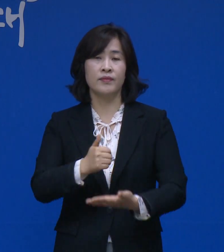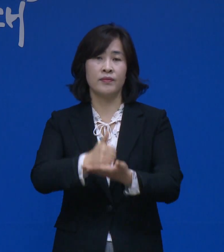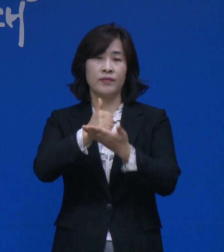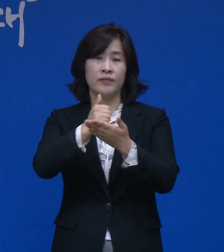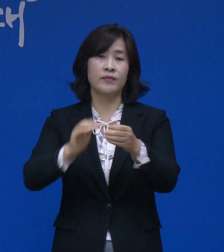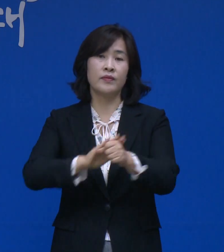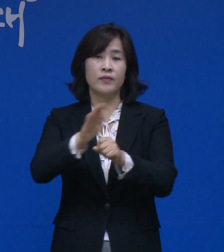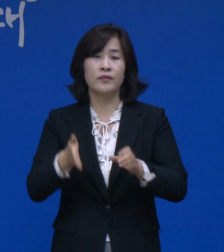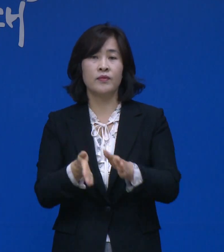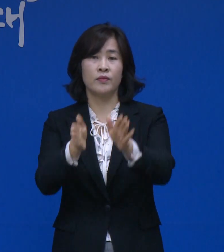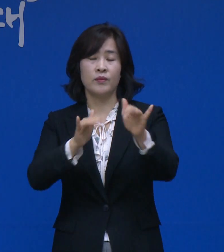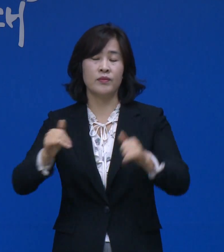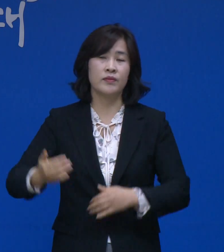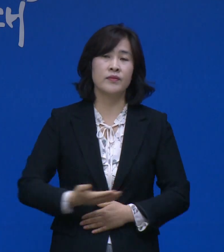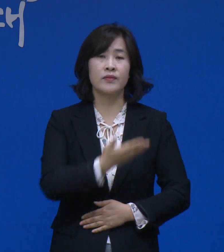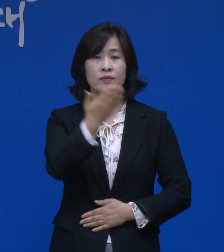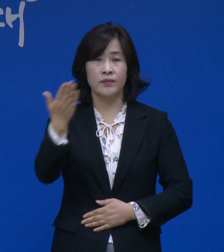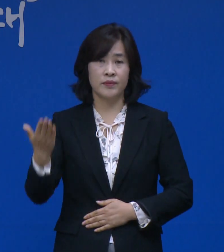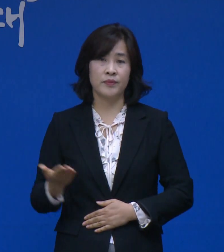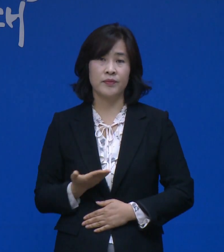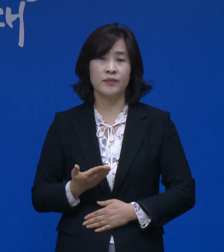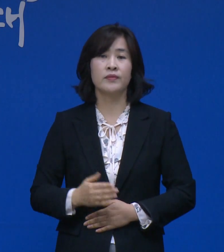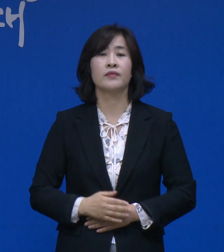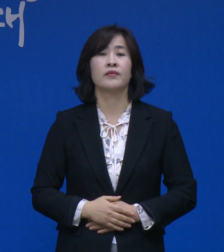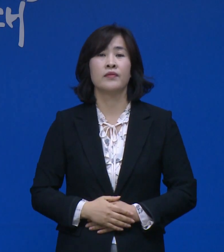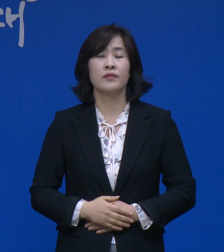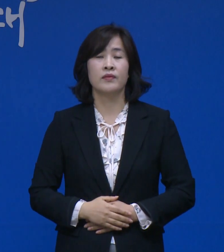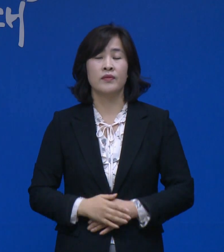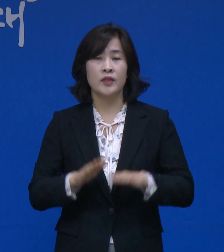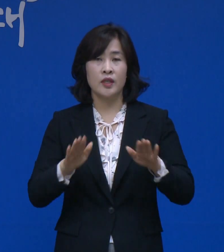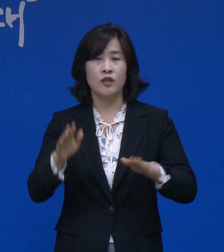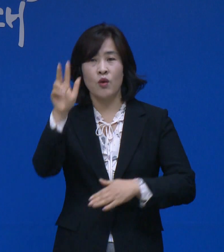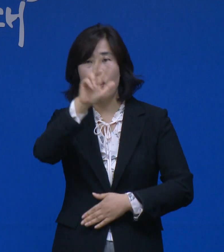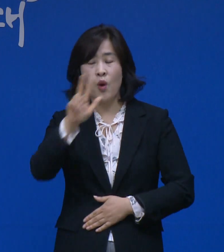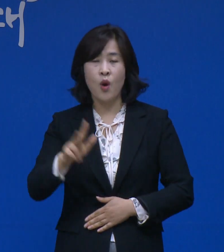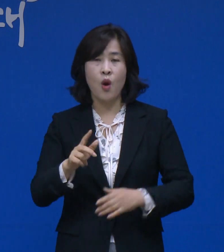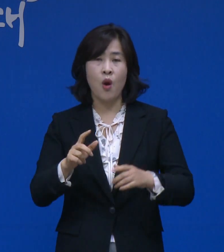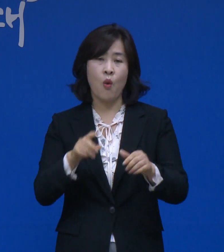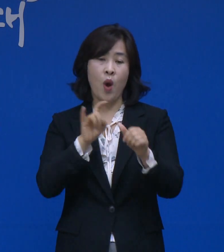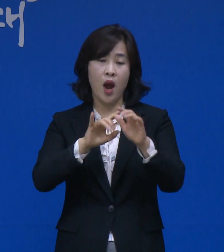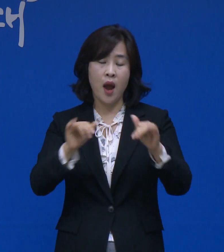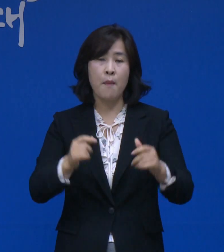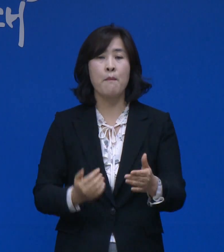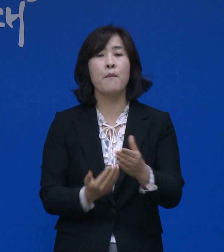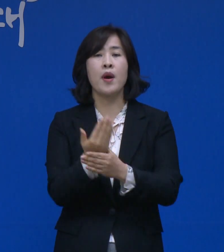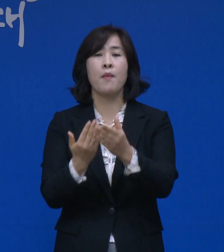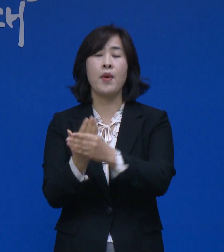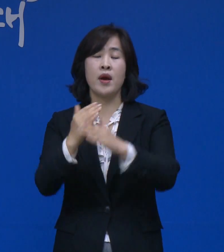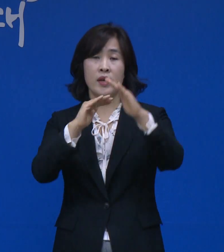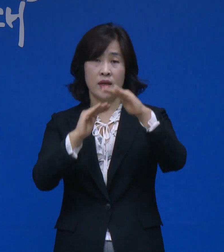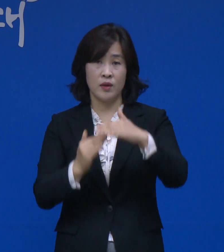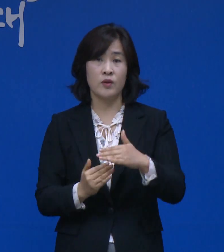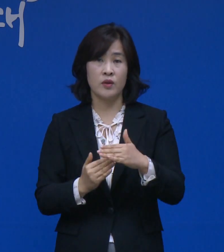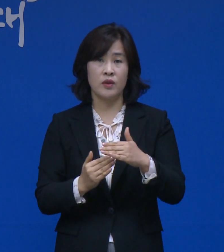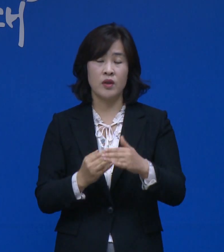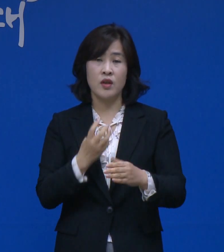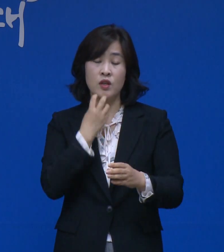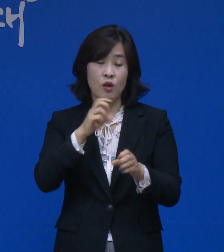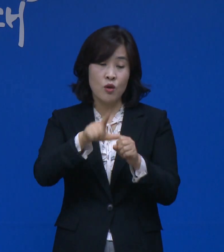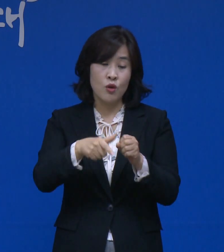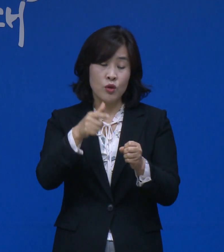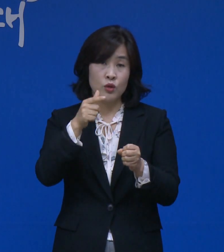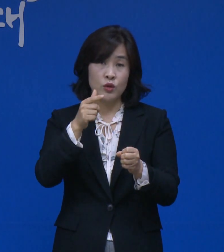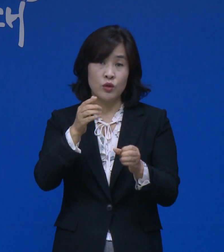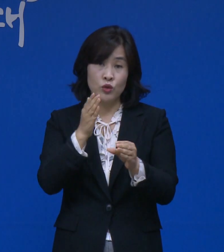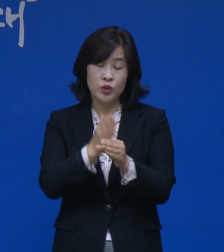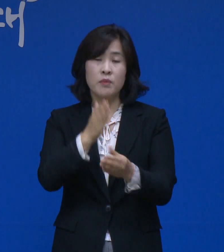존경하고 사랑하는 도민 여러분, 최근 전국적인 확진자 발생 상황은 수도권